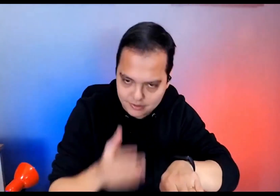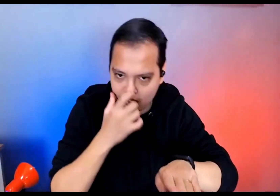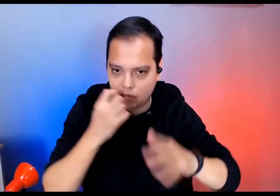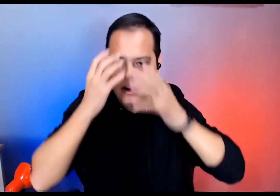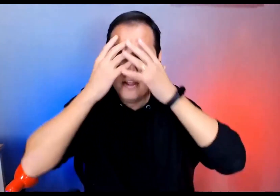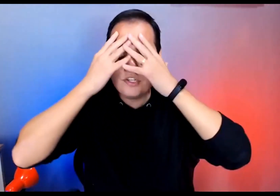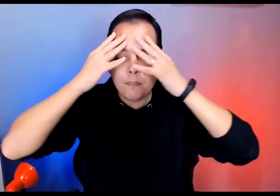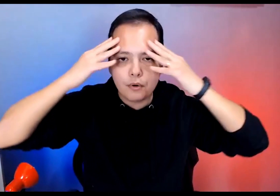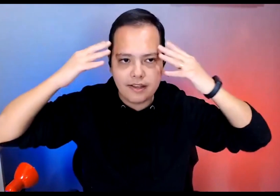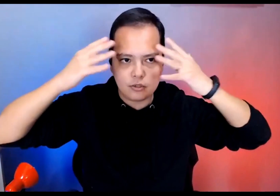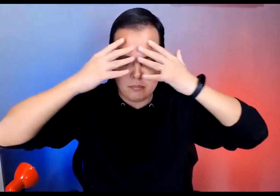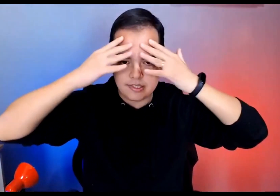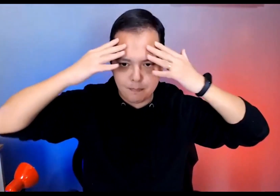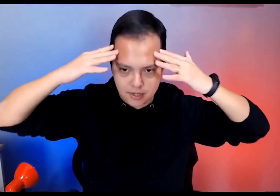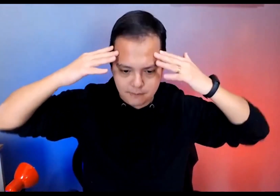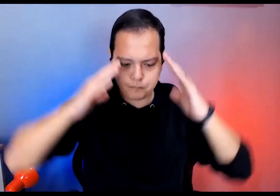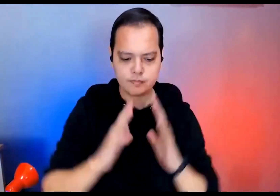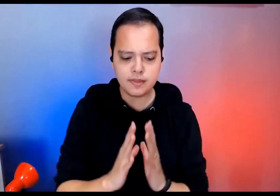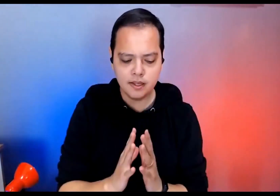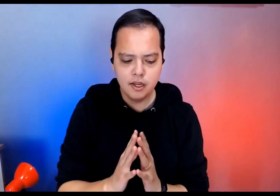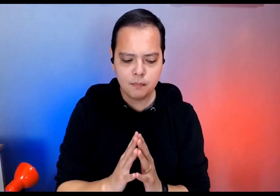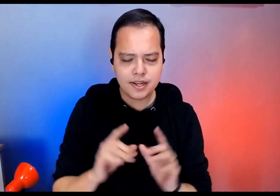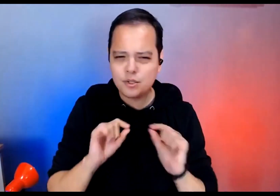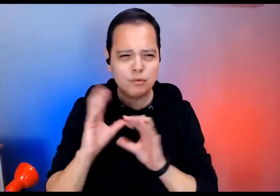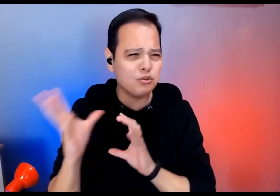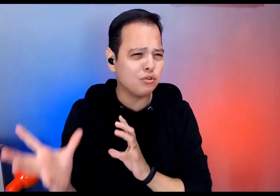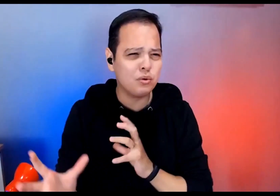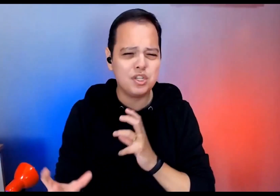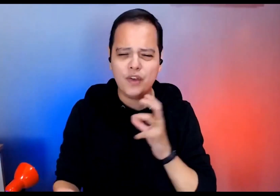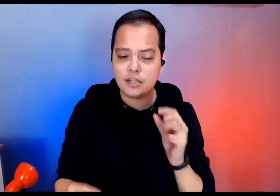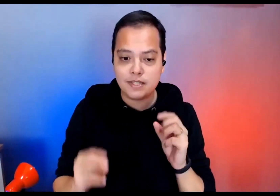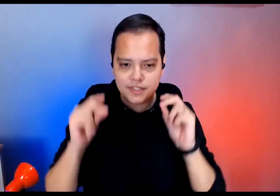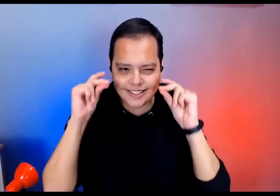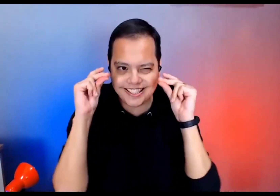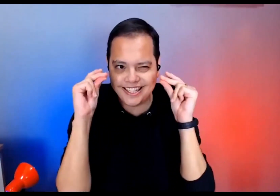Então, ó, tira o português da sua mente, sabe por quê? Porque são idiomas com estruturas diferentes, mas se você entender isso,